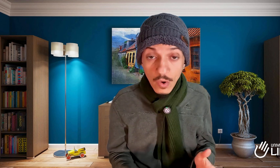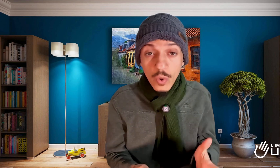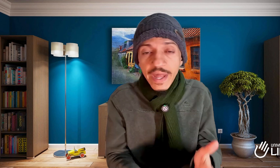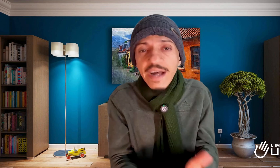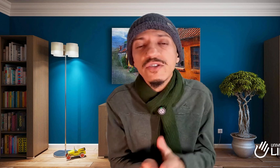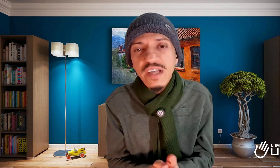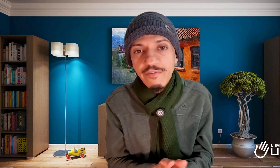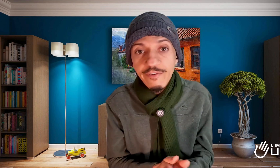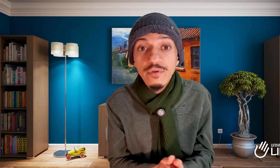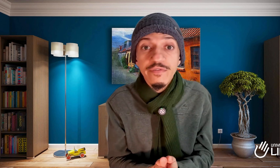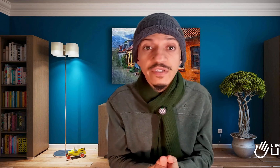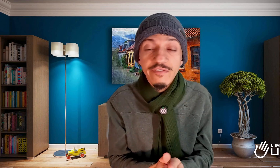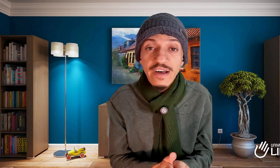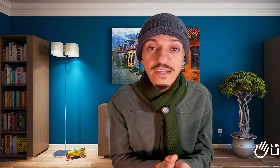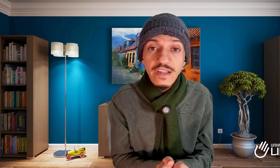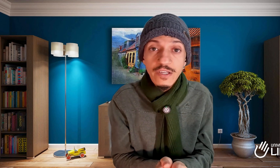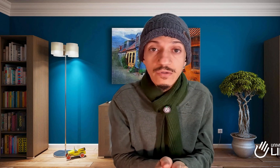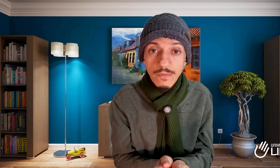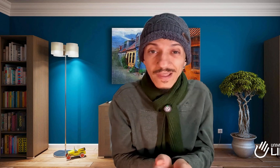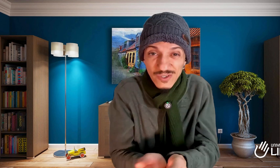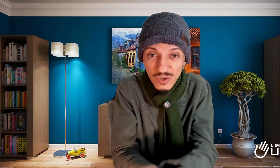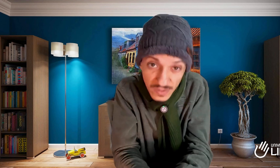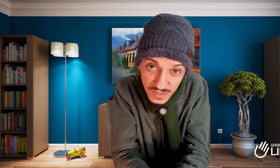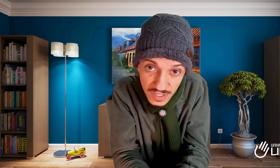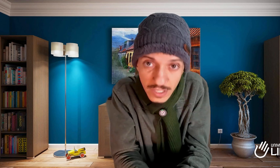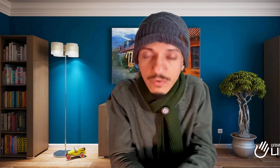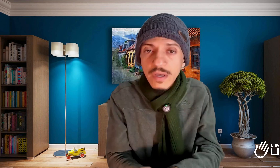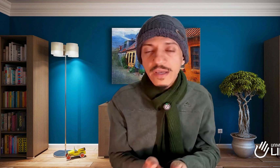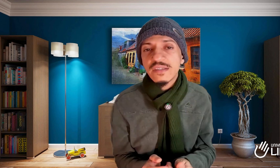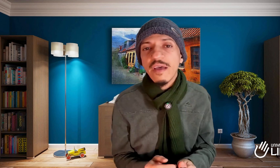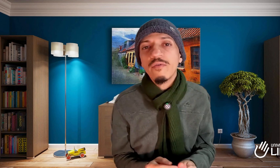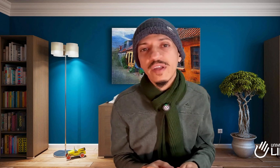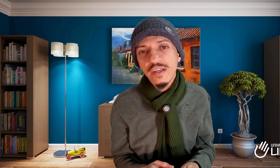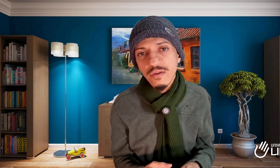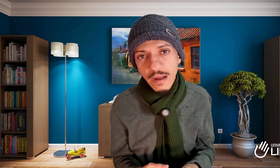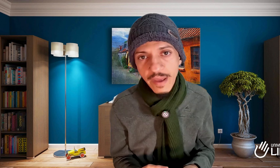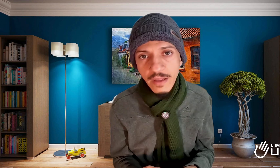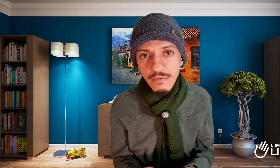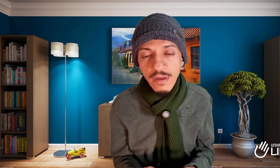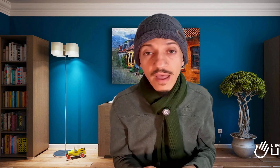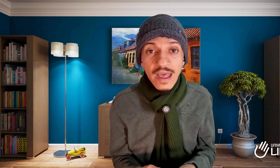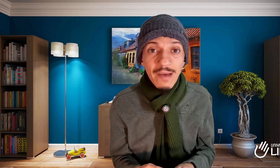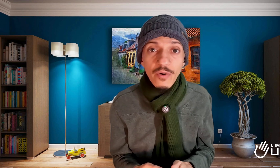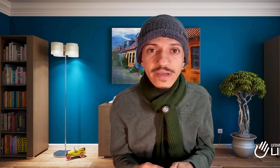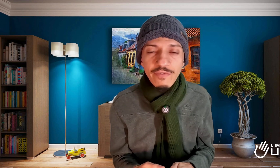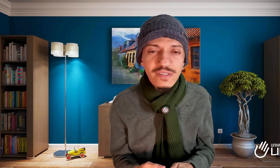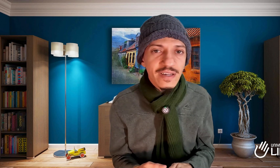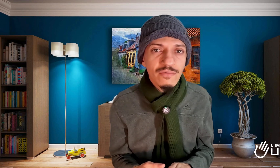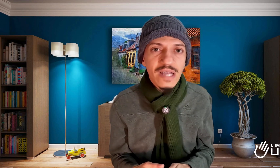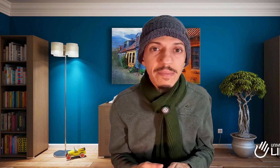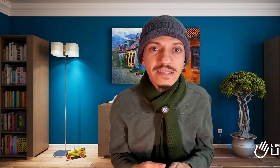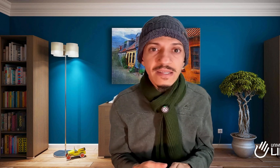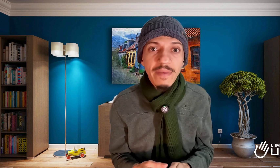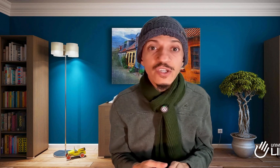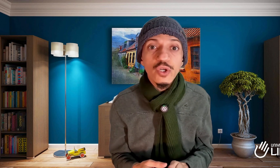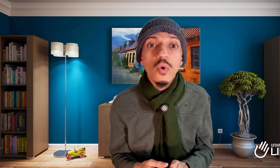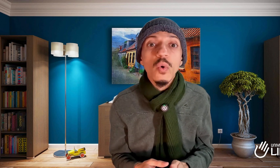grande desafio de você fazer isso sozinho e sem um direcionamento é porque você não sabe exatamente o